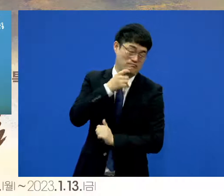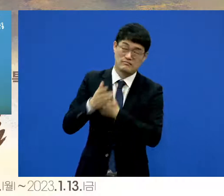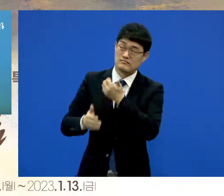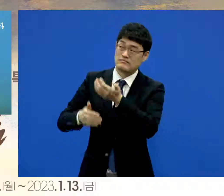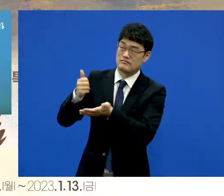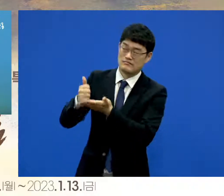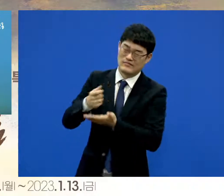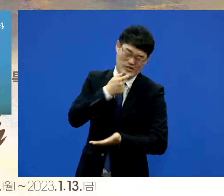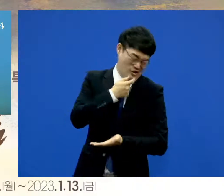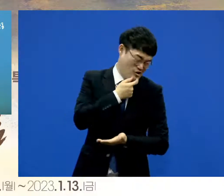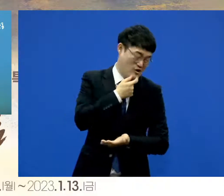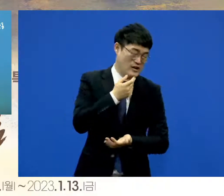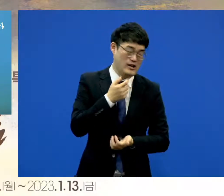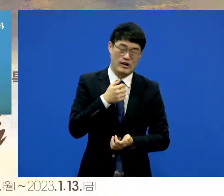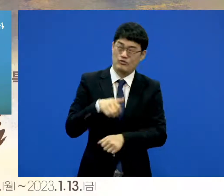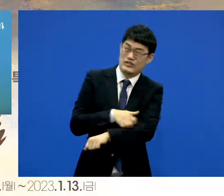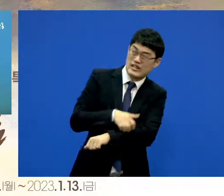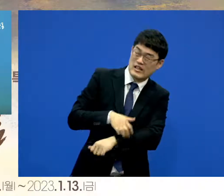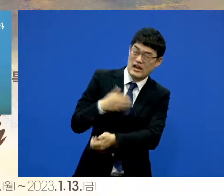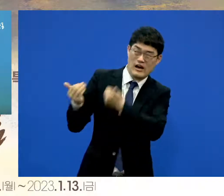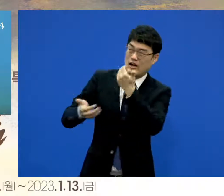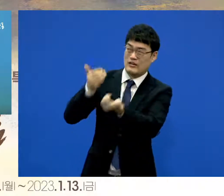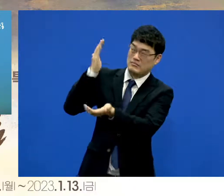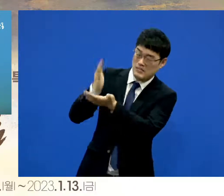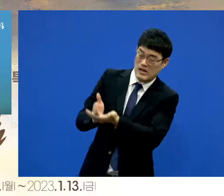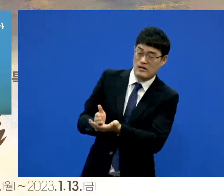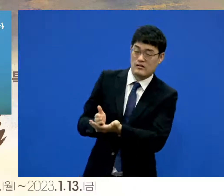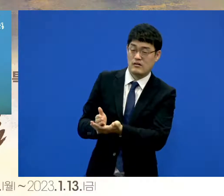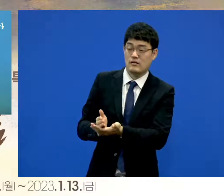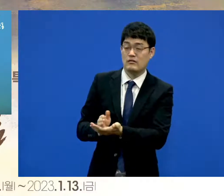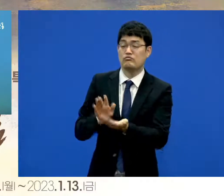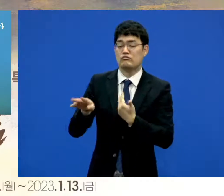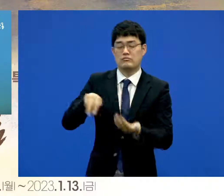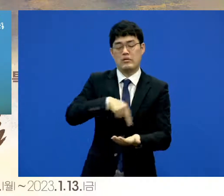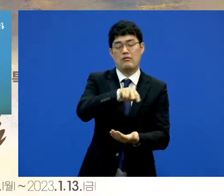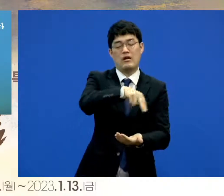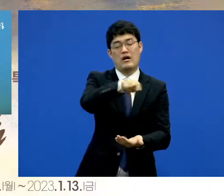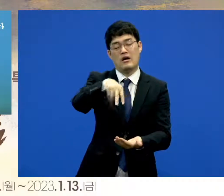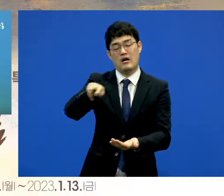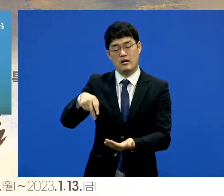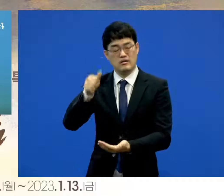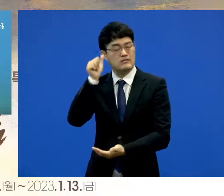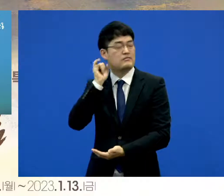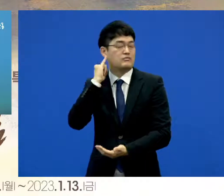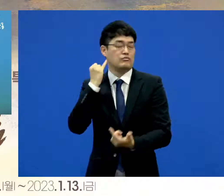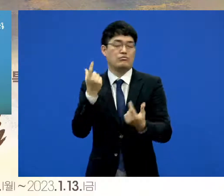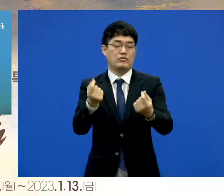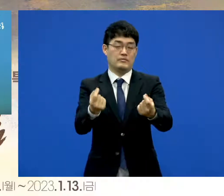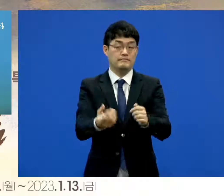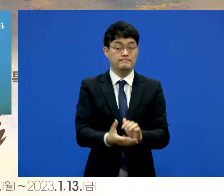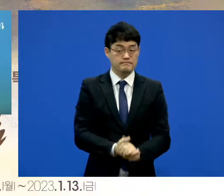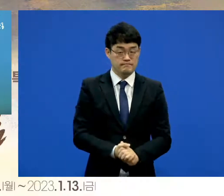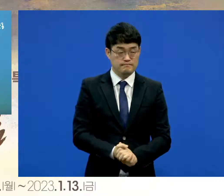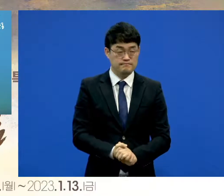그리고 내가 누구인지, 내가 어디로 가는지 모르는 거예요. 헤매는 발길.